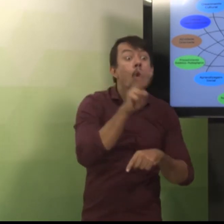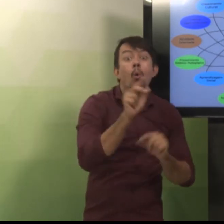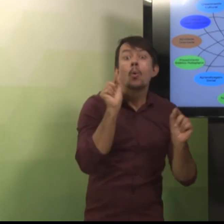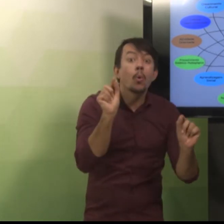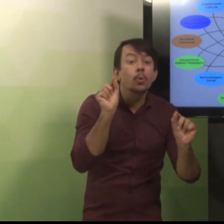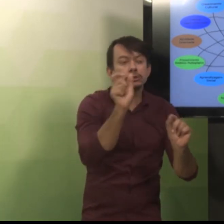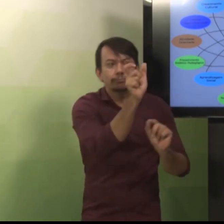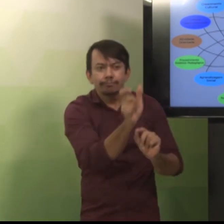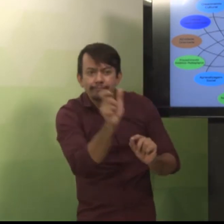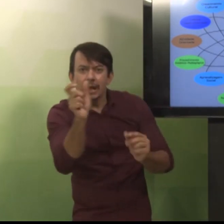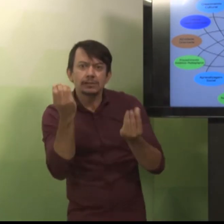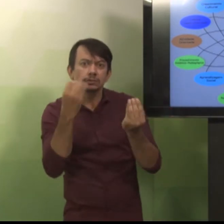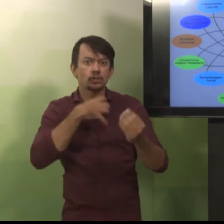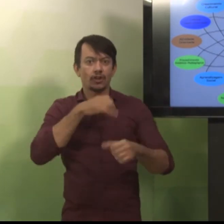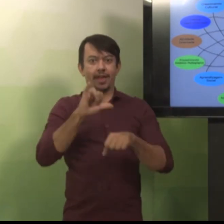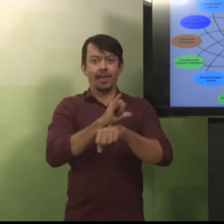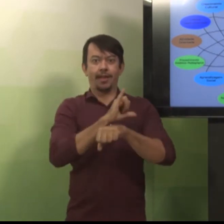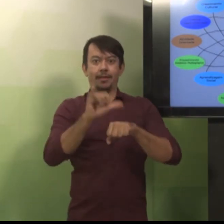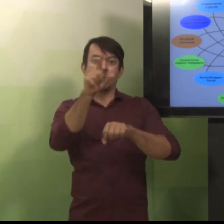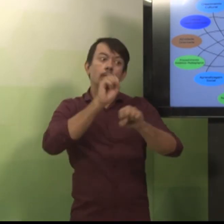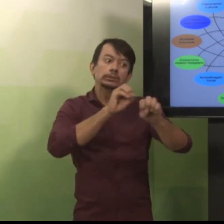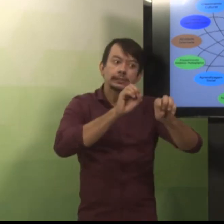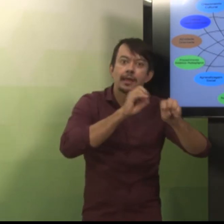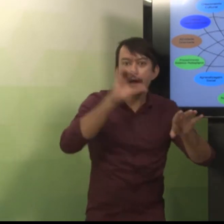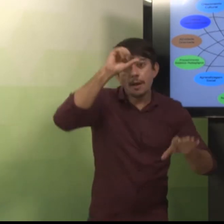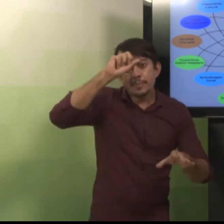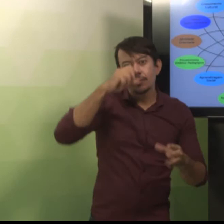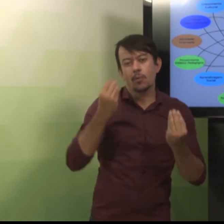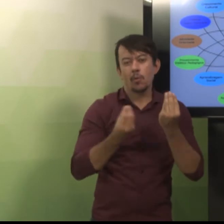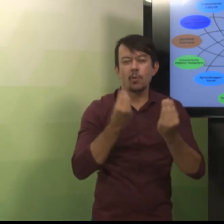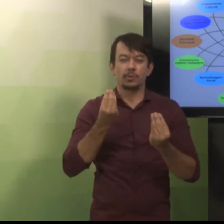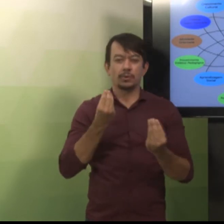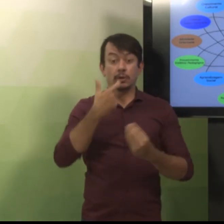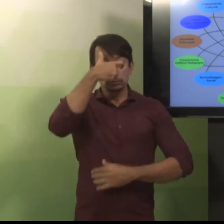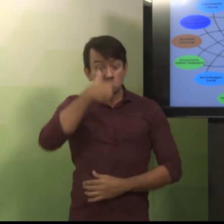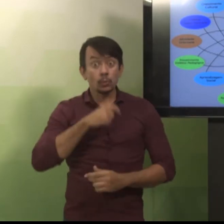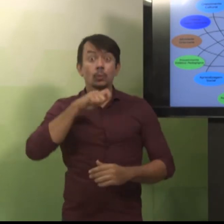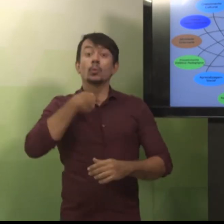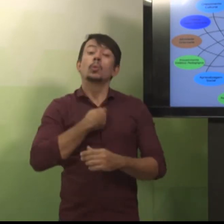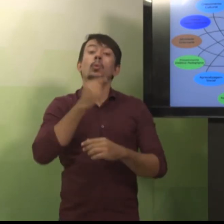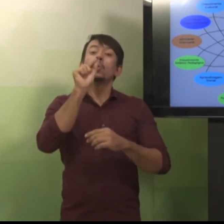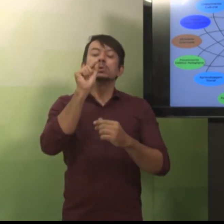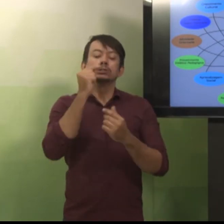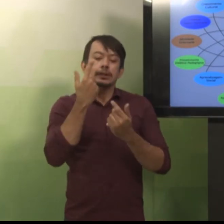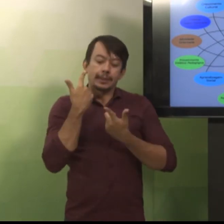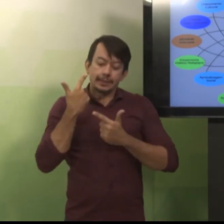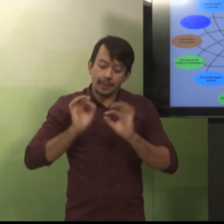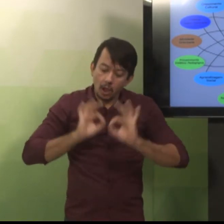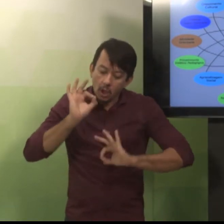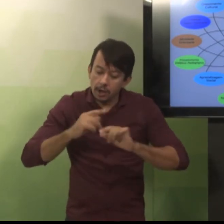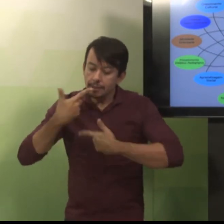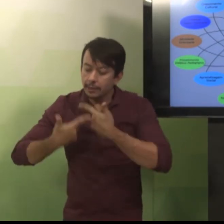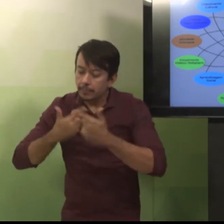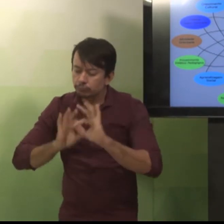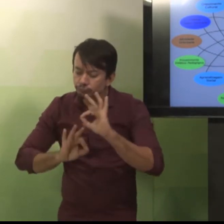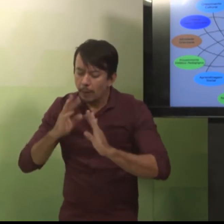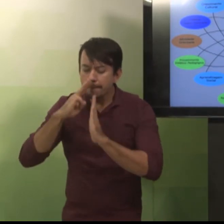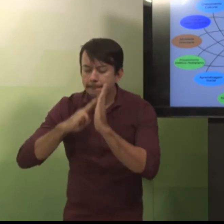diferentes. Cada um com o seu jeito. Então, é necessário que tenha estratégias para ensiná-lo para que ele possa aprender. Então, eu tenho que